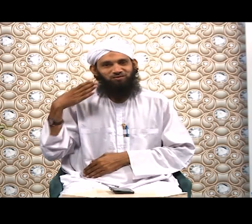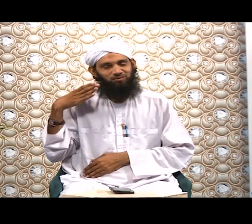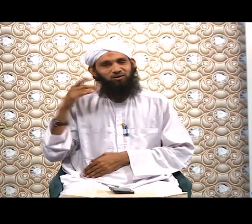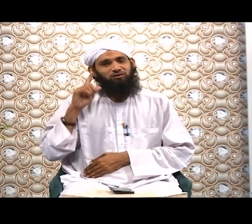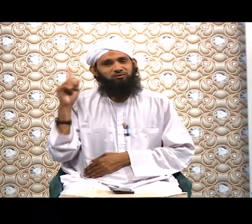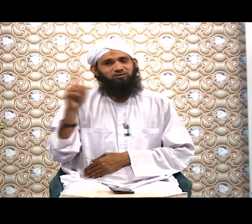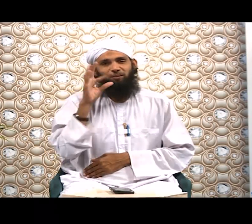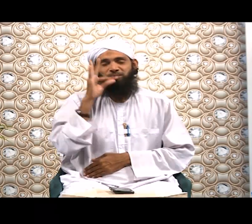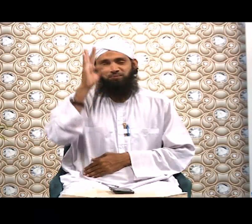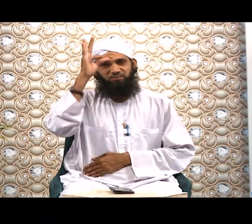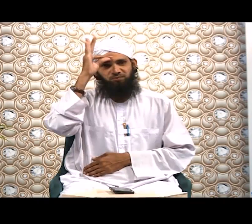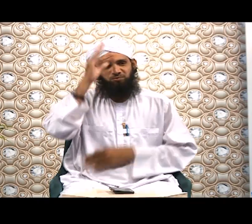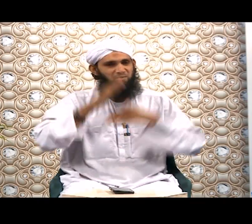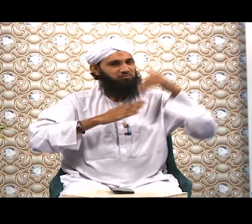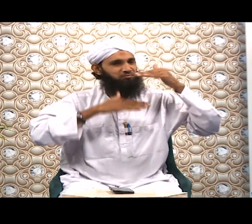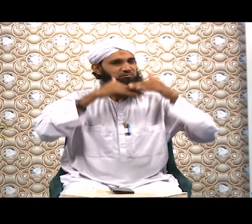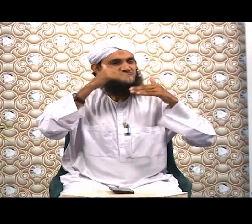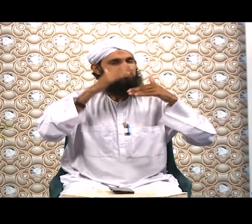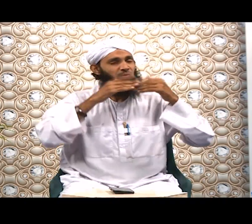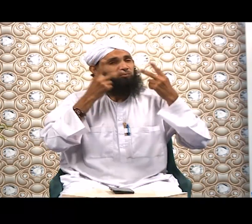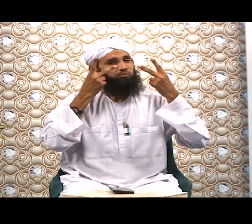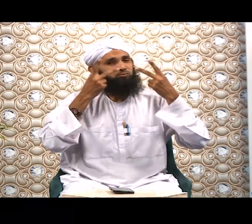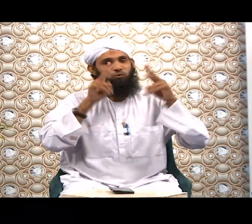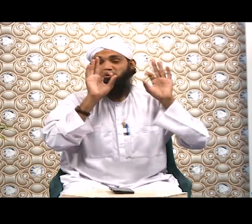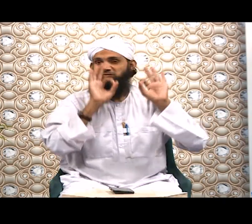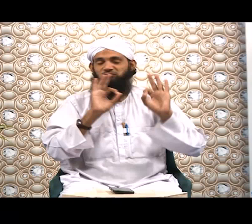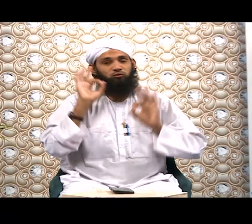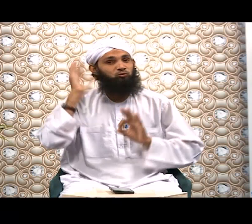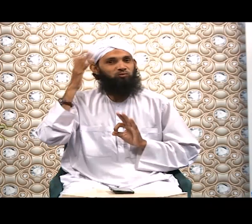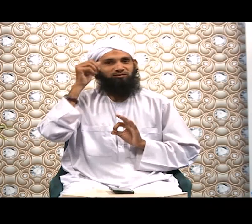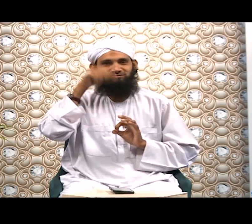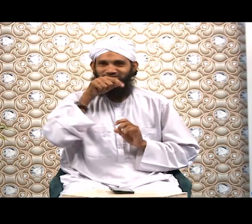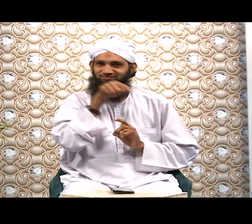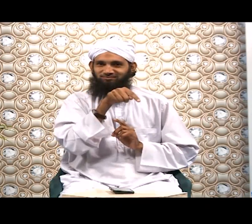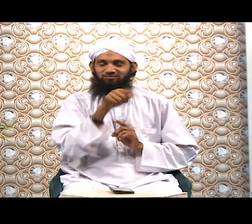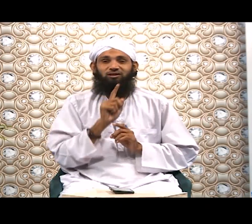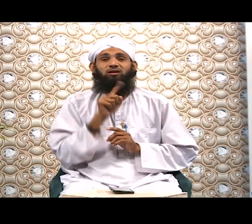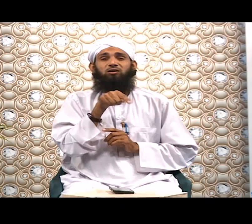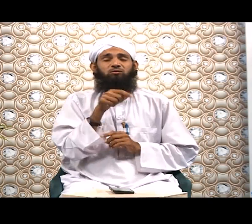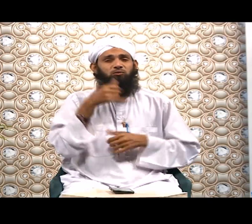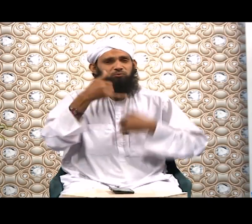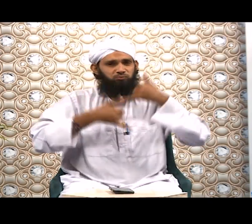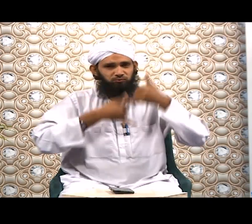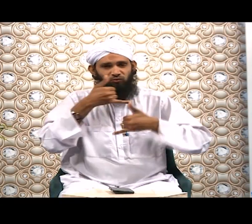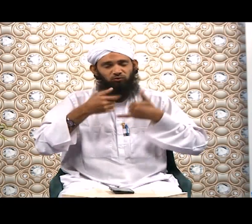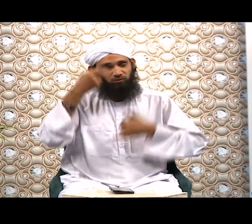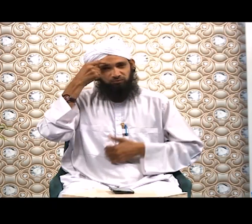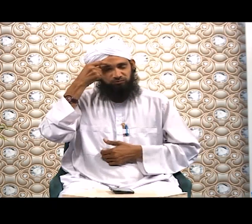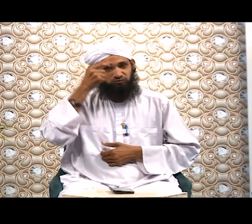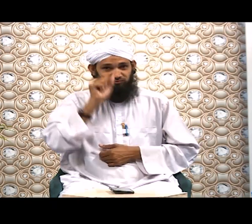کا مقام و مرتبہ تمام مخلوق میں عرفہ و اعلیٰ ہے، لہٰذا ان پر آنے والے امتحانات بھی اسی قدر شدید ہوتے